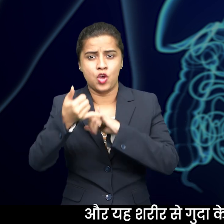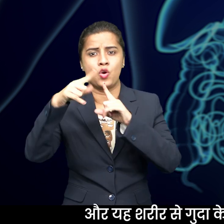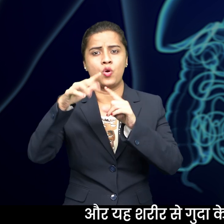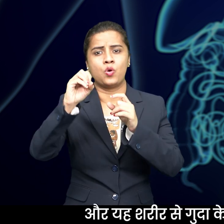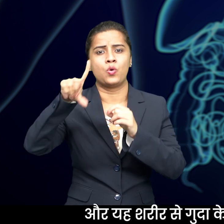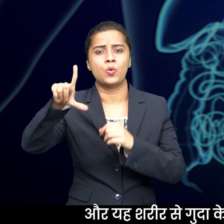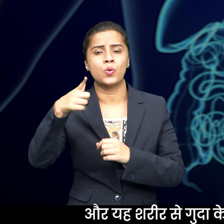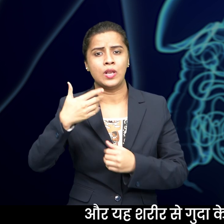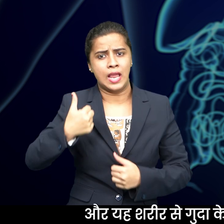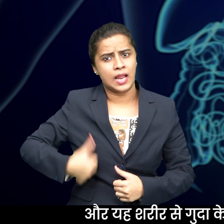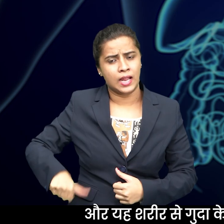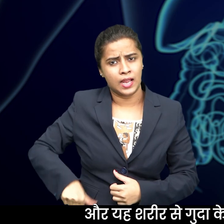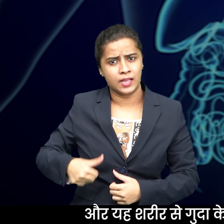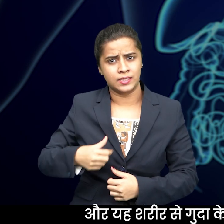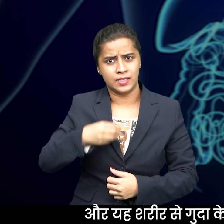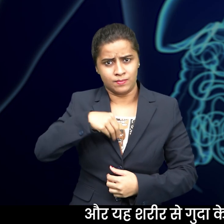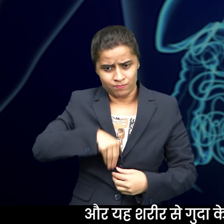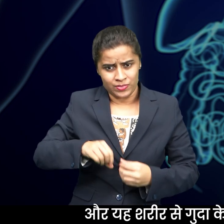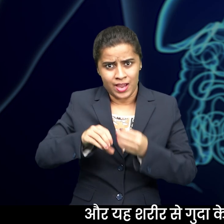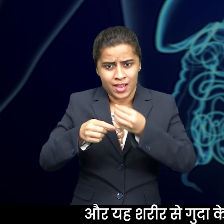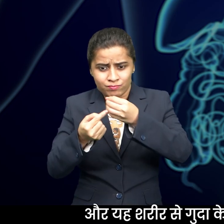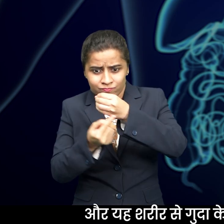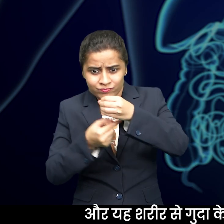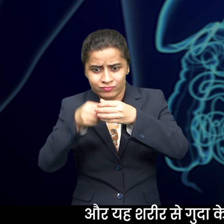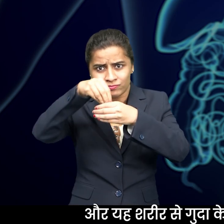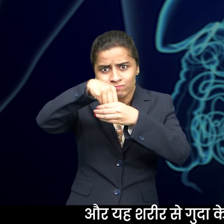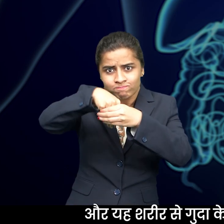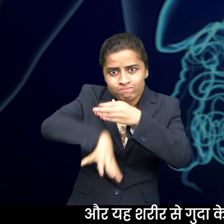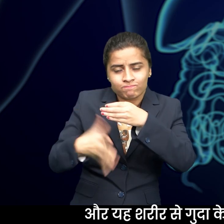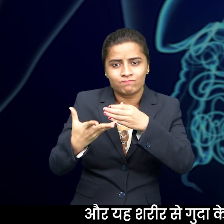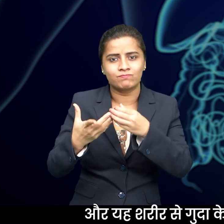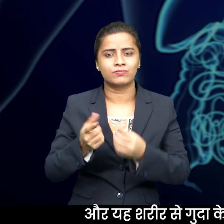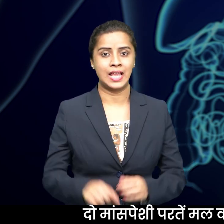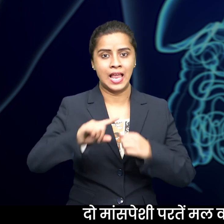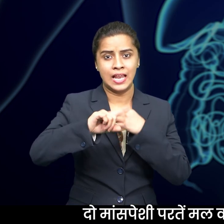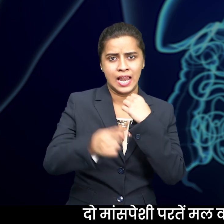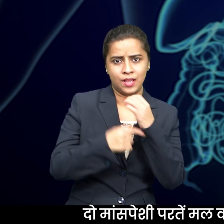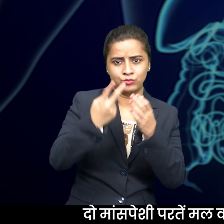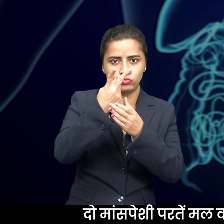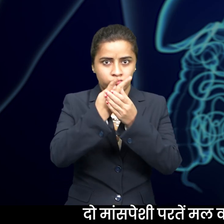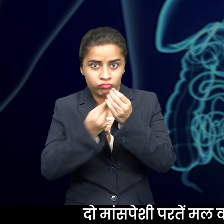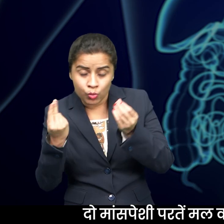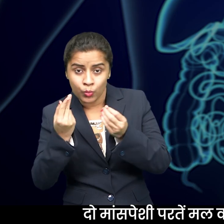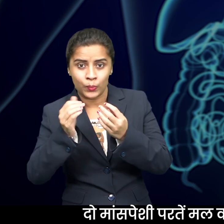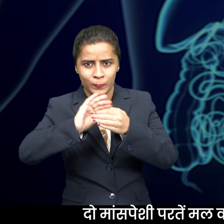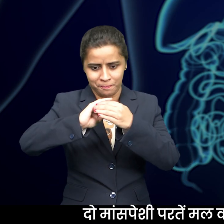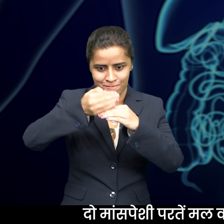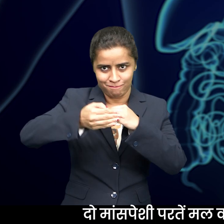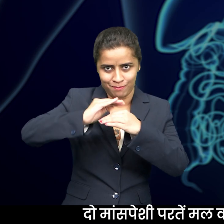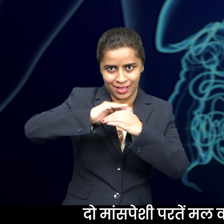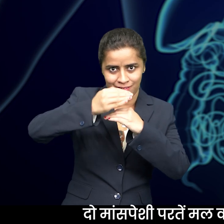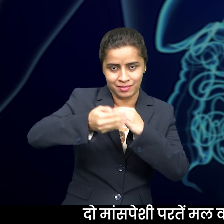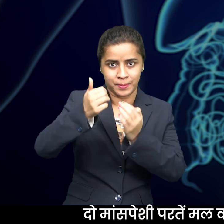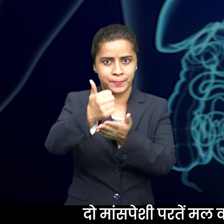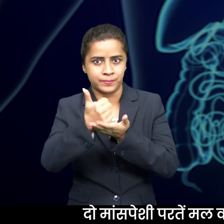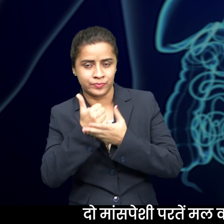और यह शरीर से गूदा से बाहर निकलता है। दो मांसपेशी परतों